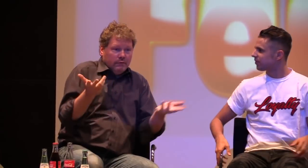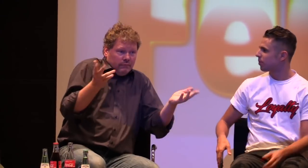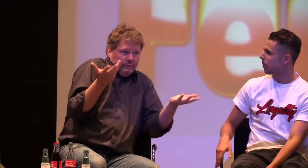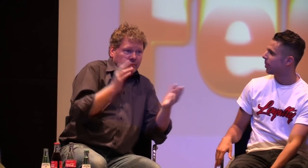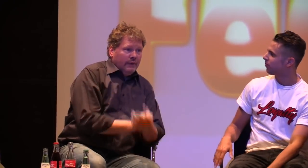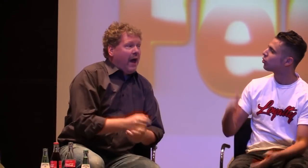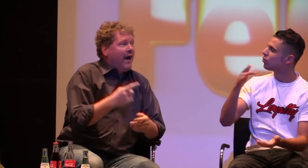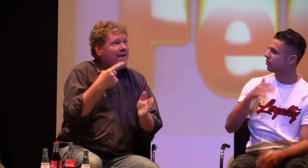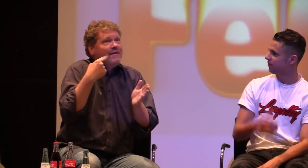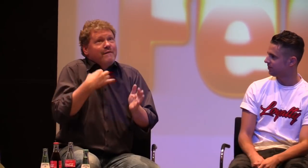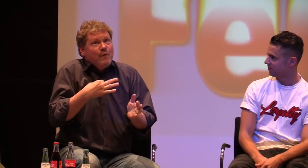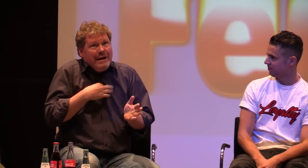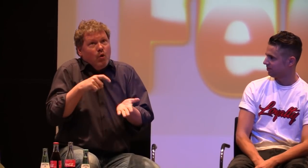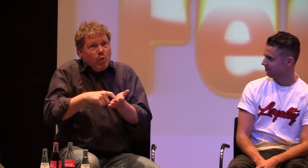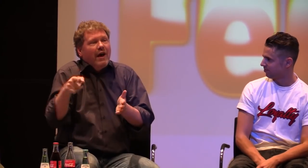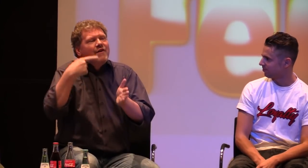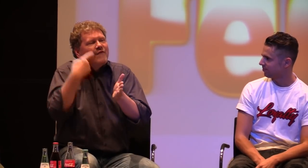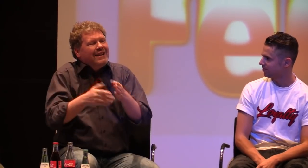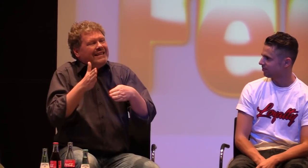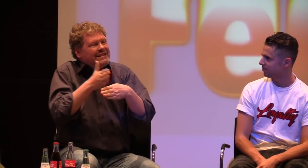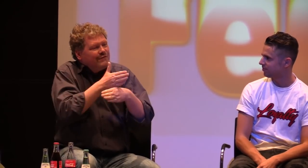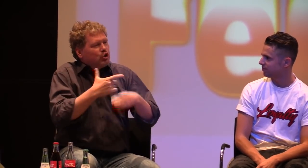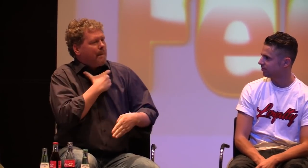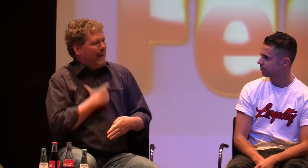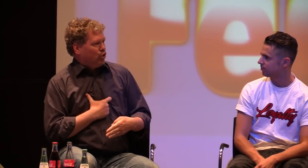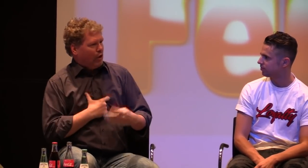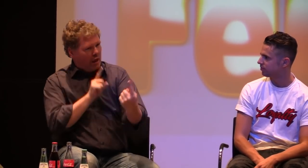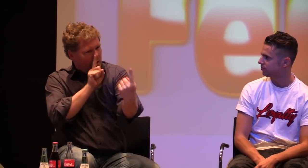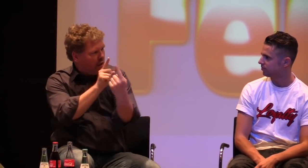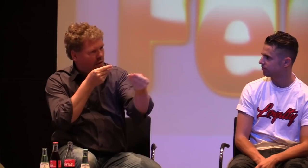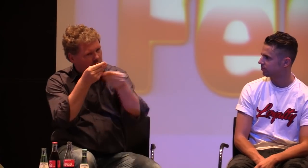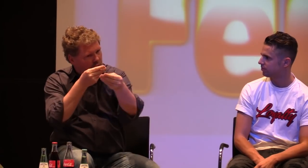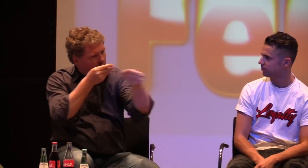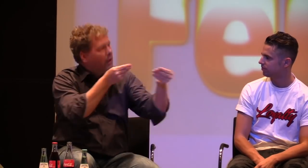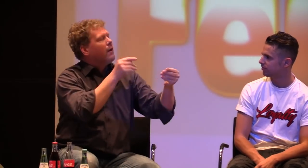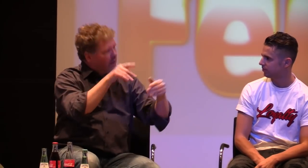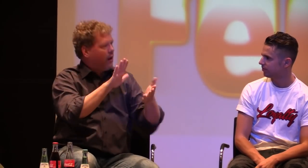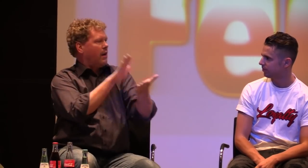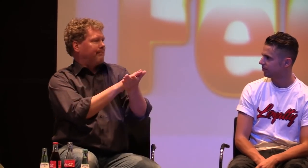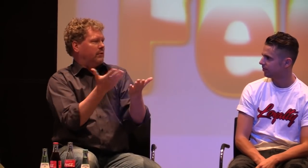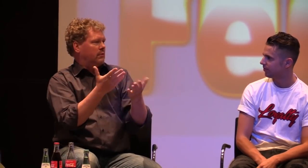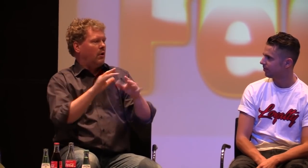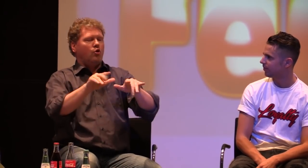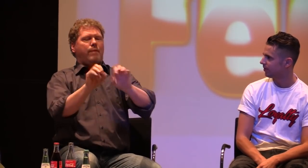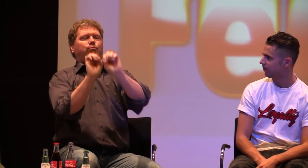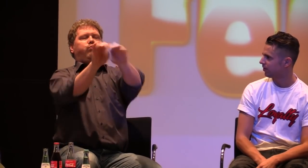Okay, gut, ja, dann bin ich da auf jeden Fall jetzt auch wieder gut Informationen und ich kann mir vielleicht vorstellen, dass dieses Zwischenmenschliche auch